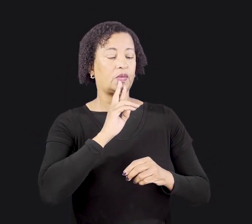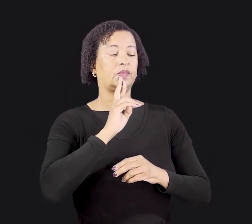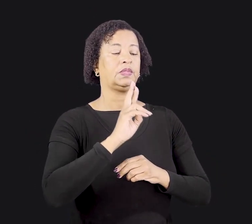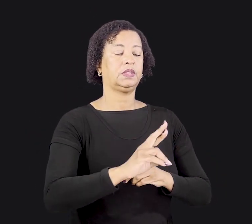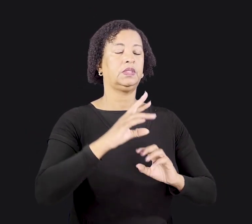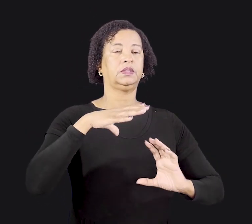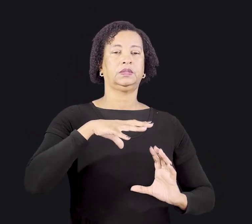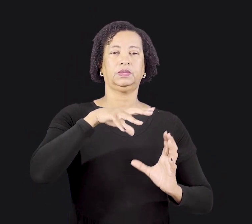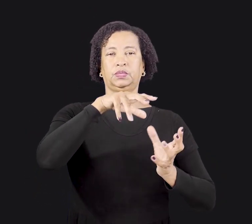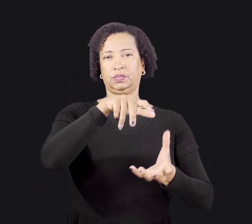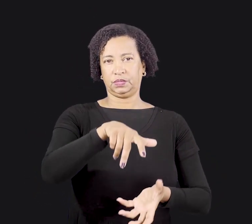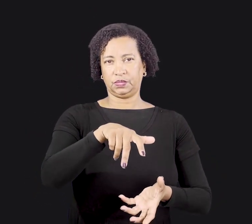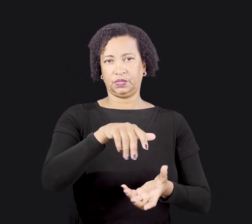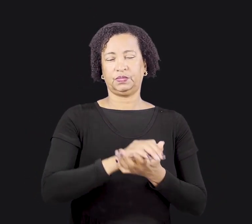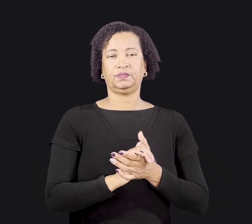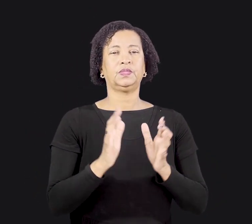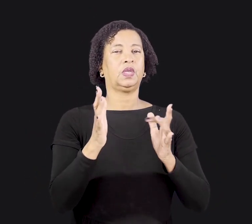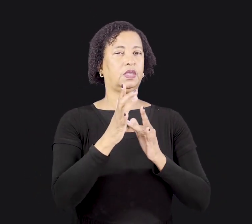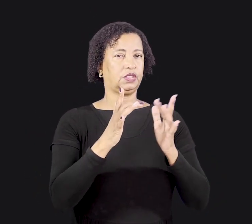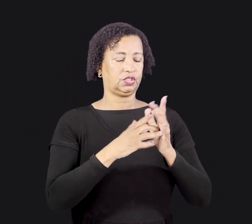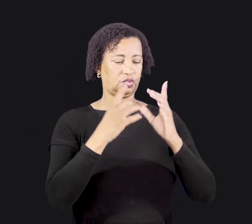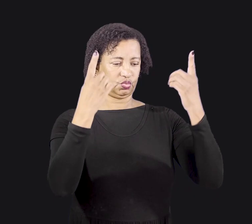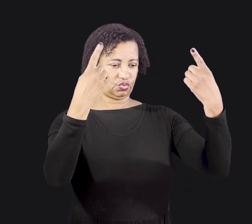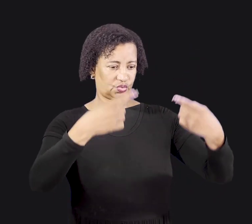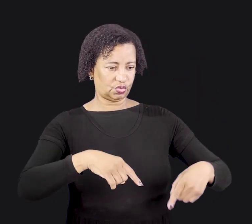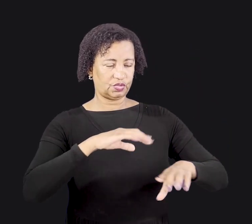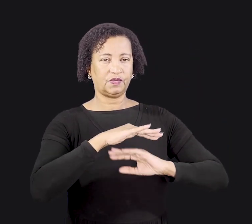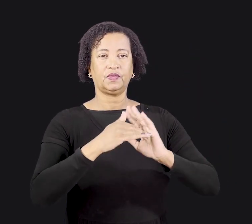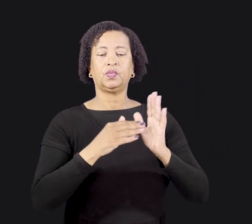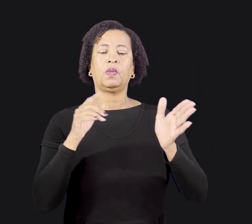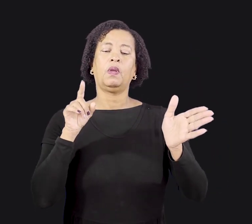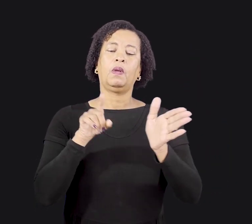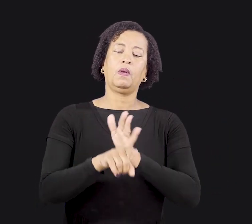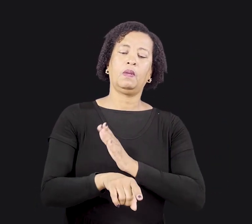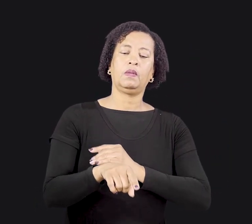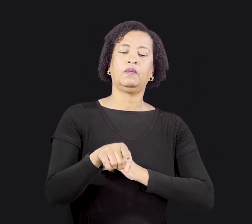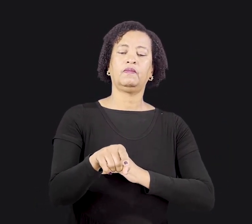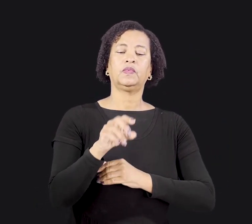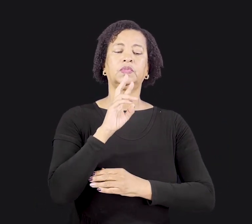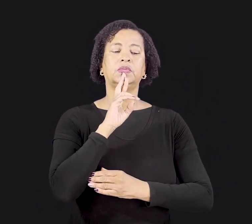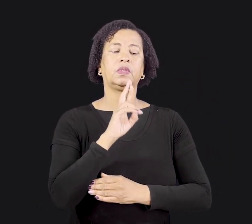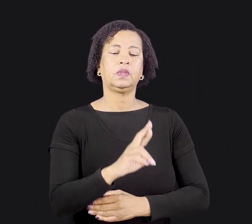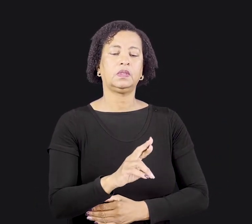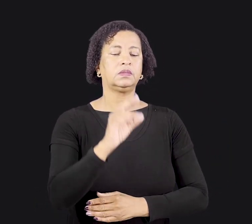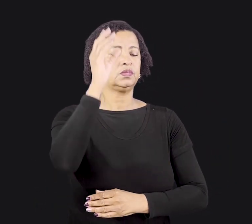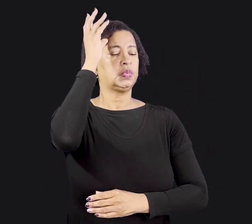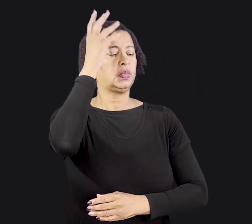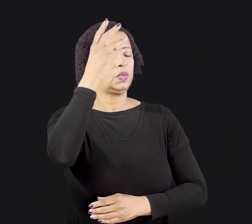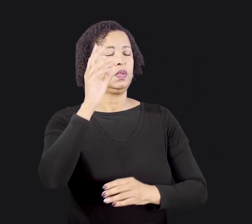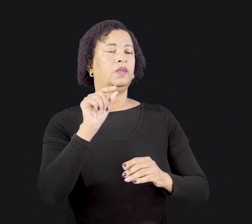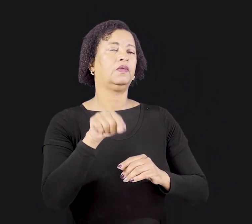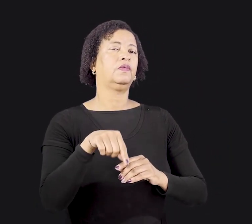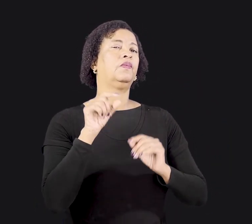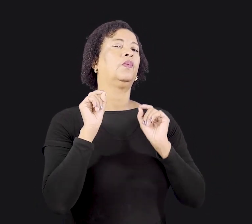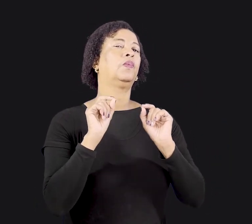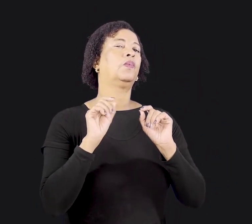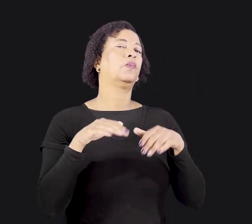para o mundo. Jesus os desafiou com a pergunta: que tipo de resposta e de solução você pretende ser? Que tipo